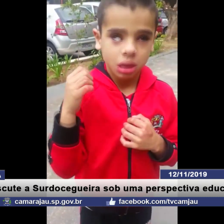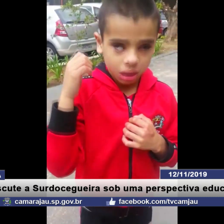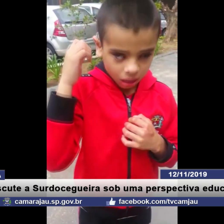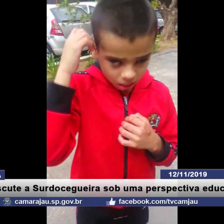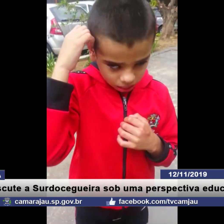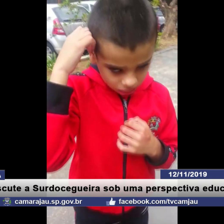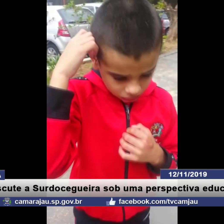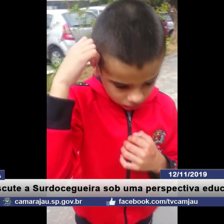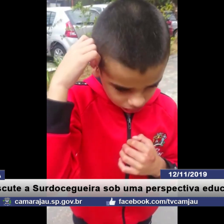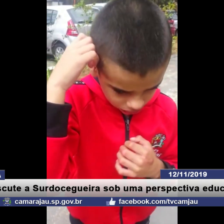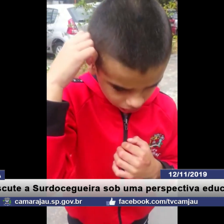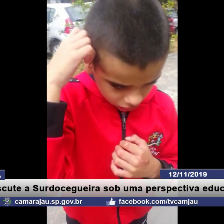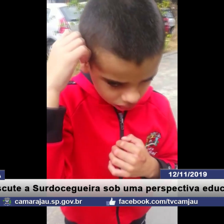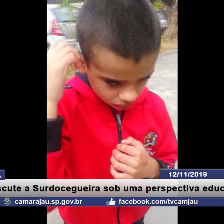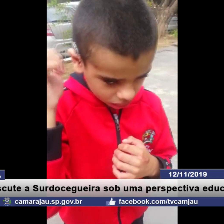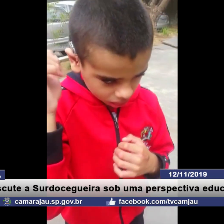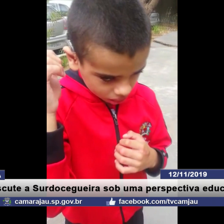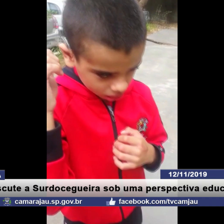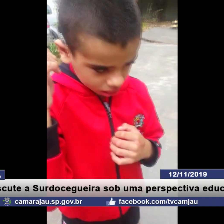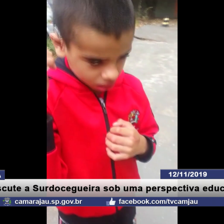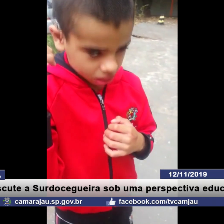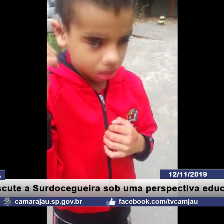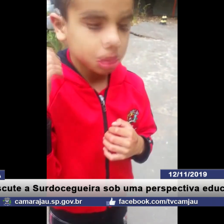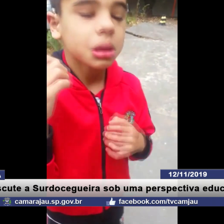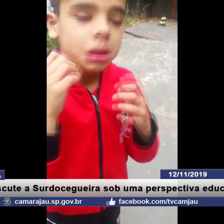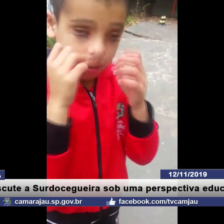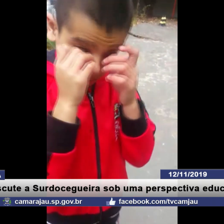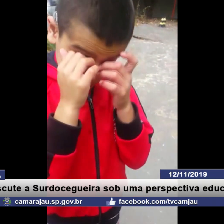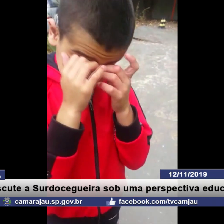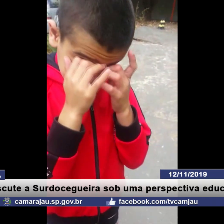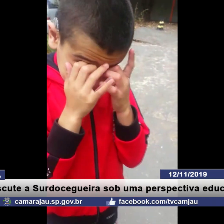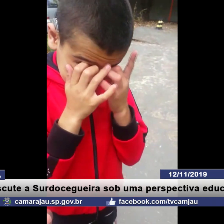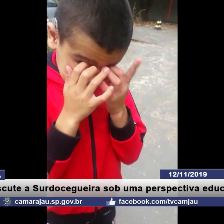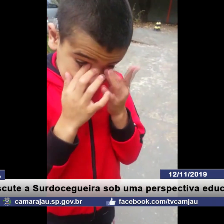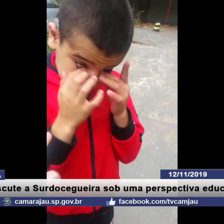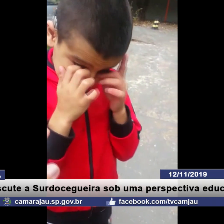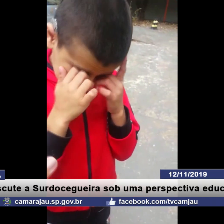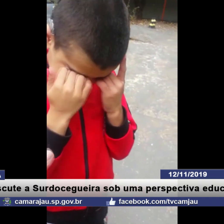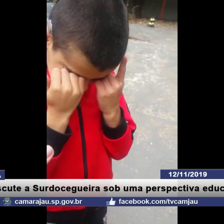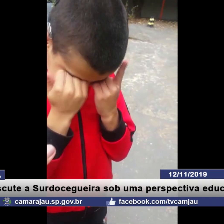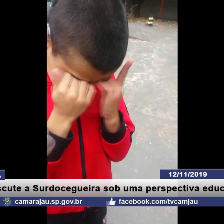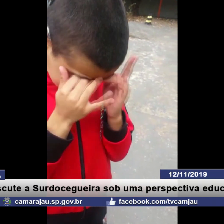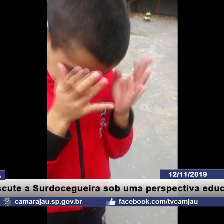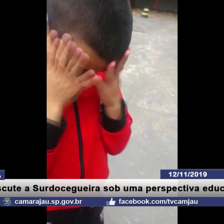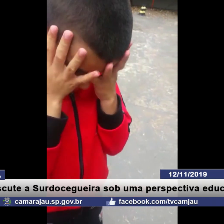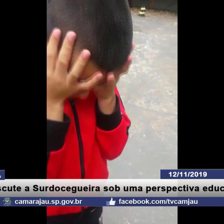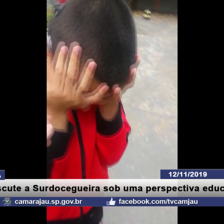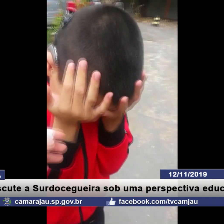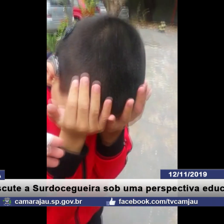Vamos andar, Gustavo? Proval tá aqui, ó. Se